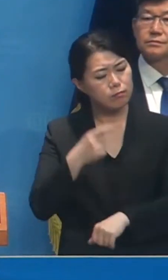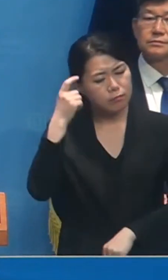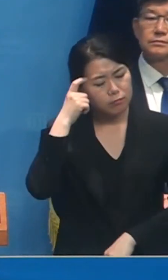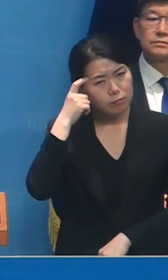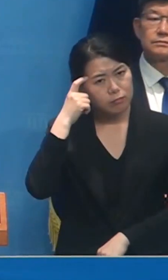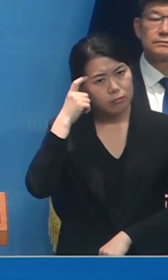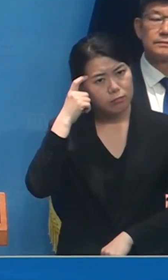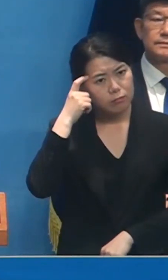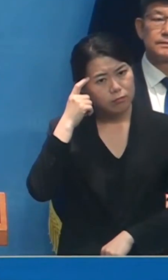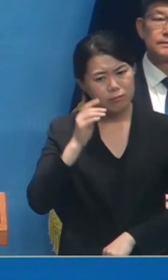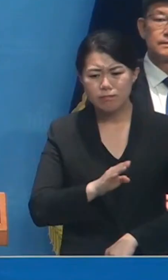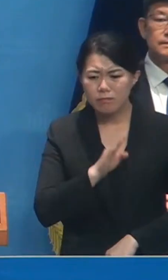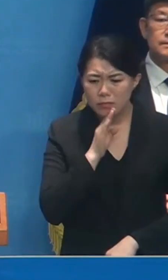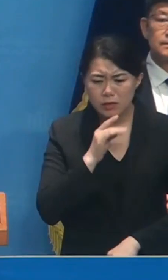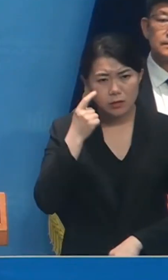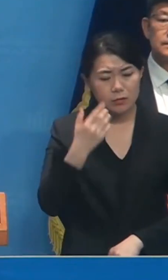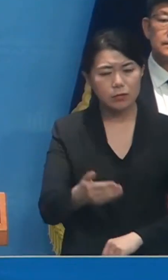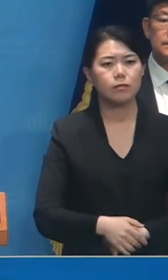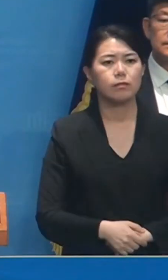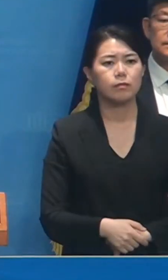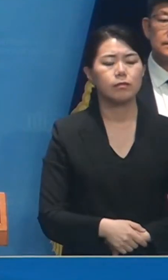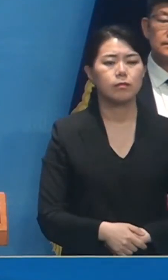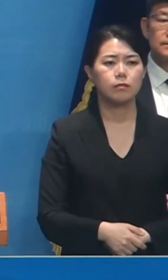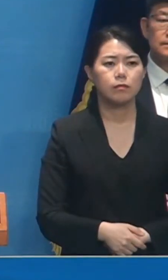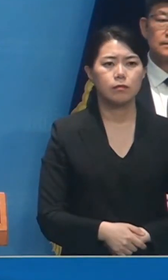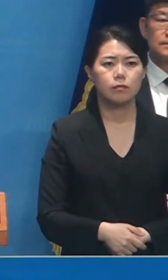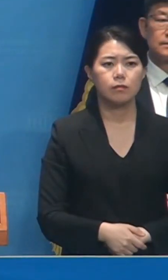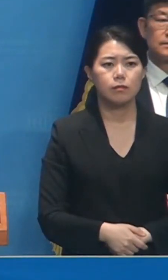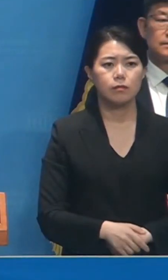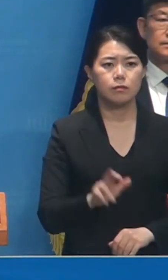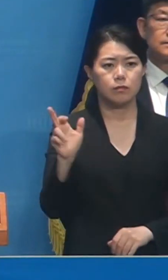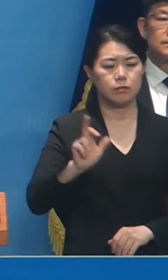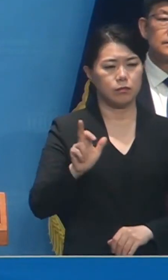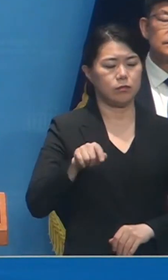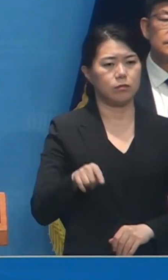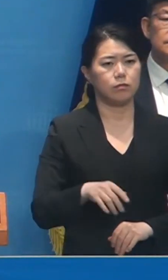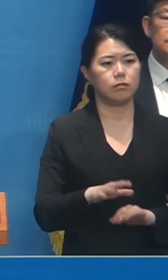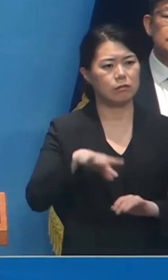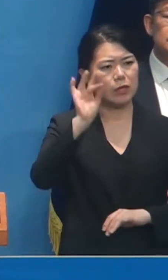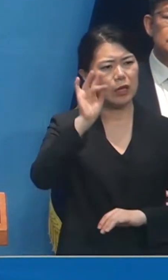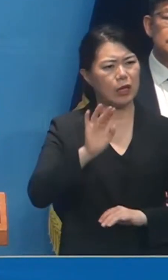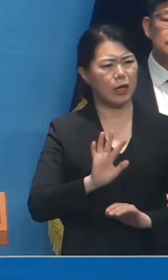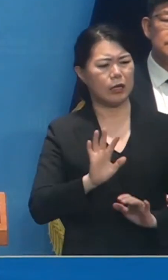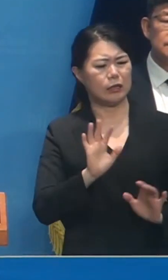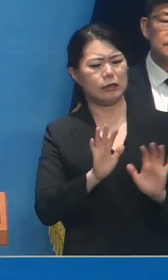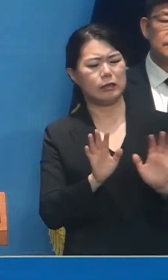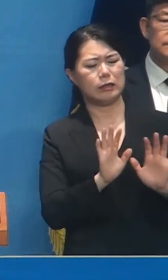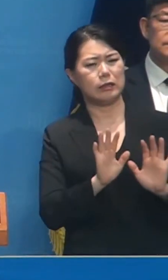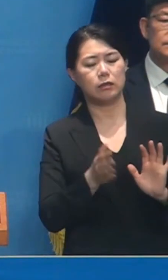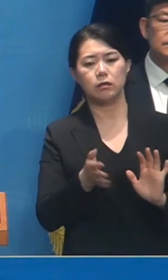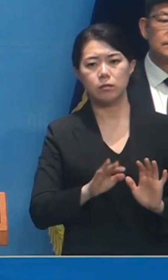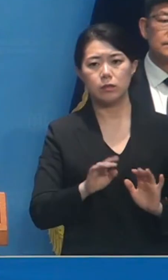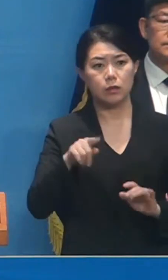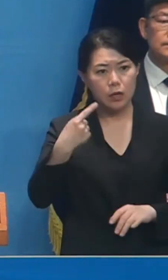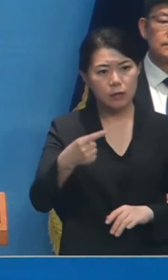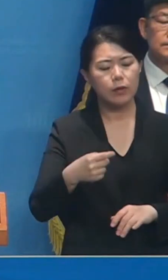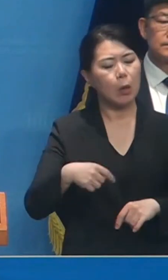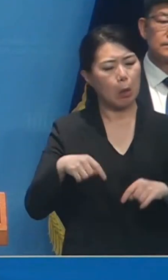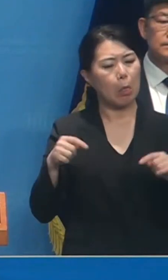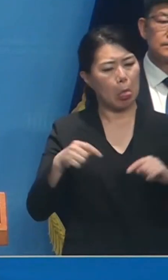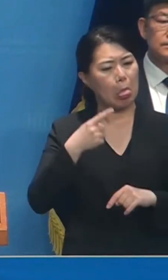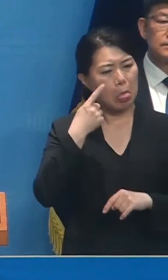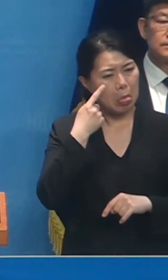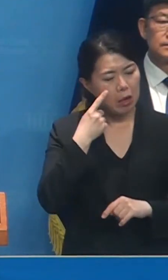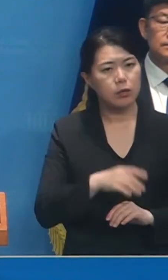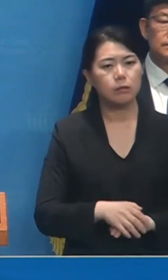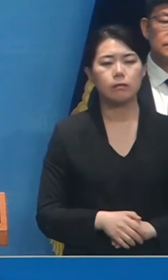입장, 그게 맞냐고 물었습니다. 쿠팡은 처음에는 참여를 어렵다고 했지만 그 다음에는 다시 논의해보겠다고